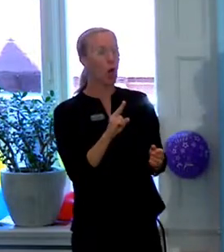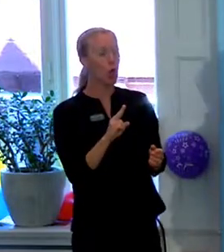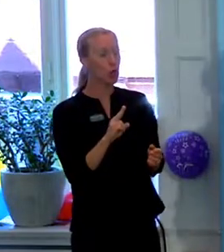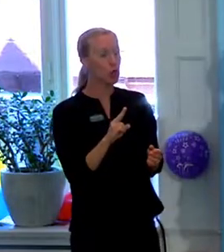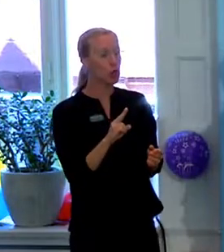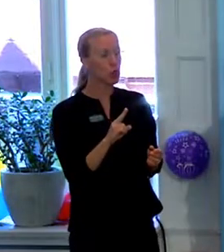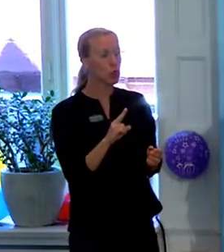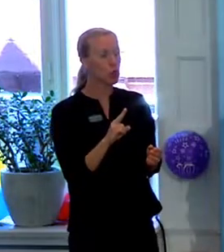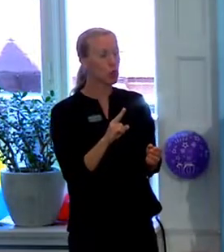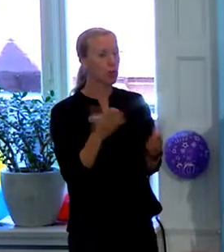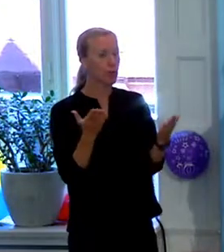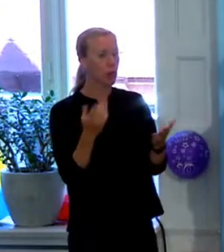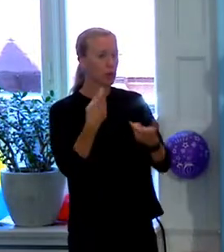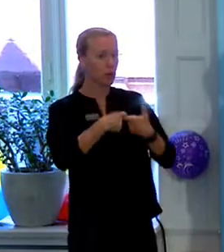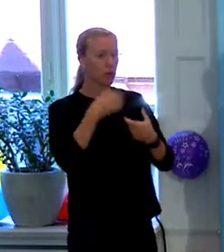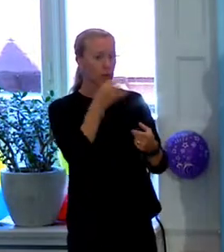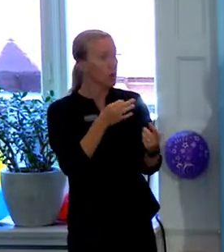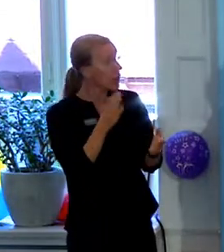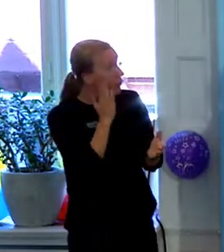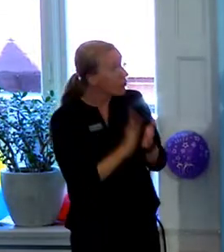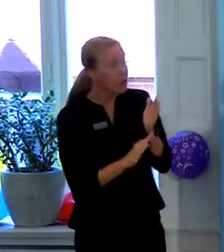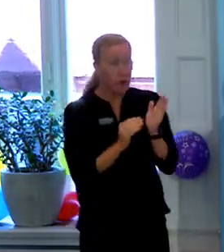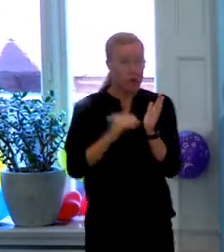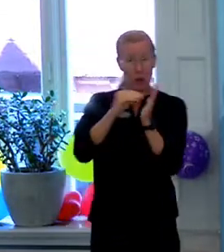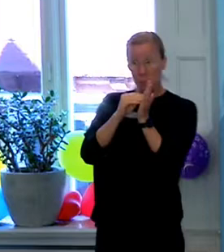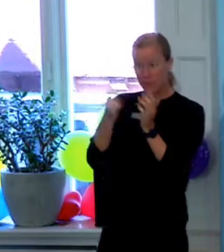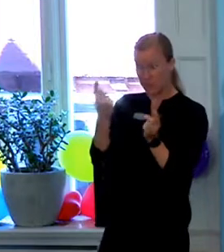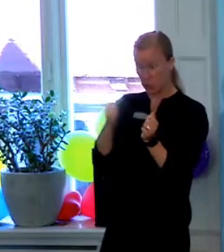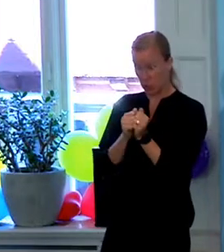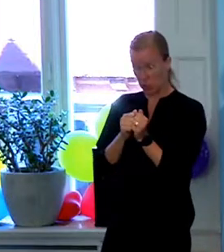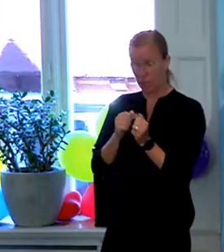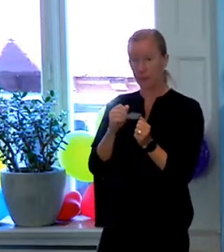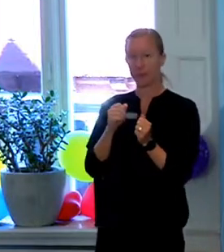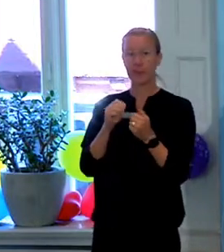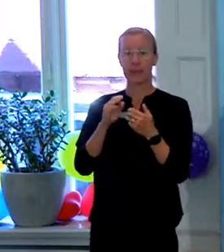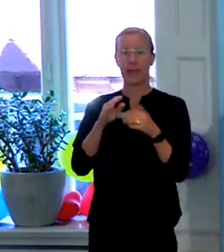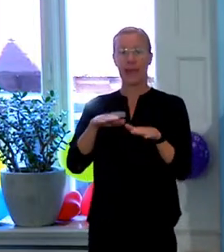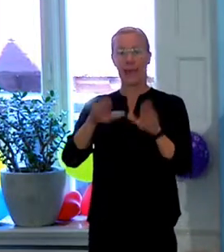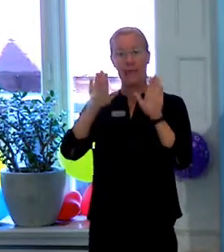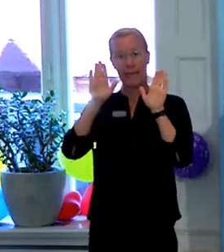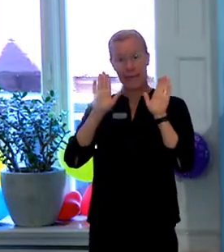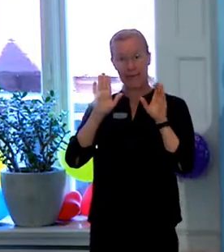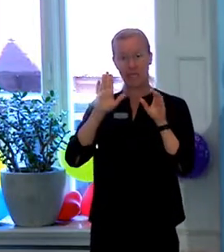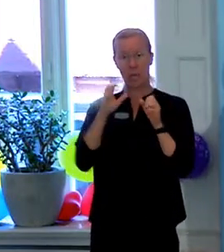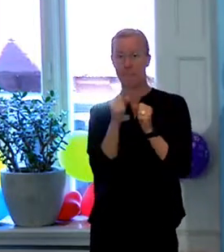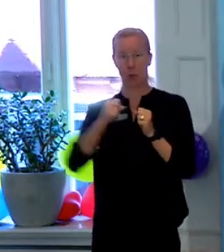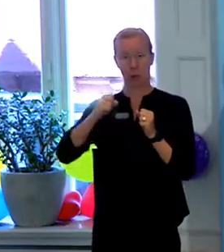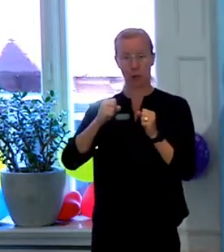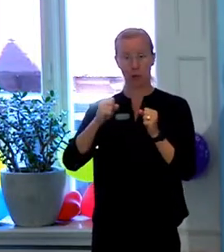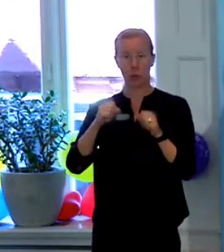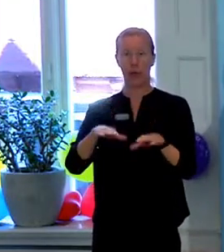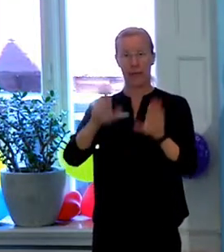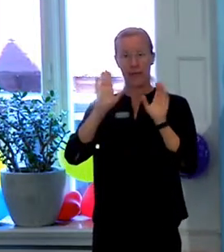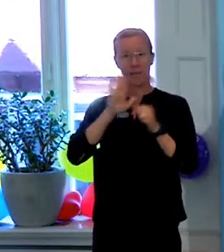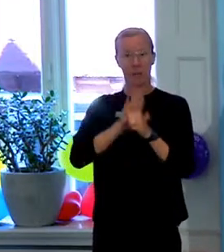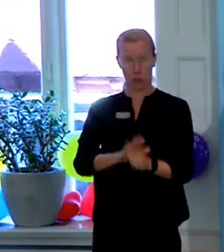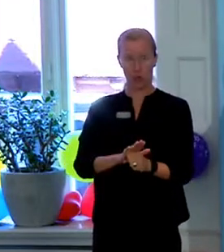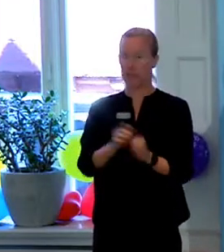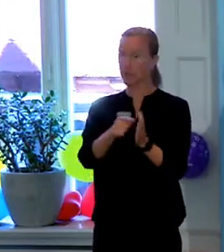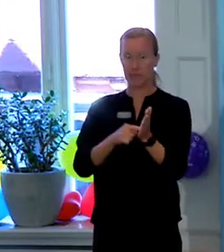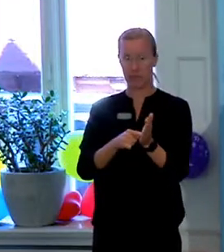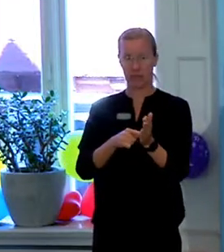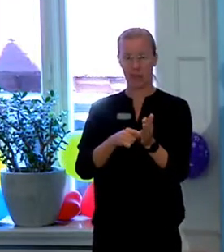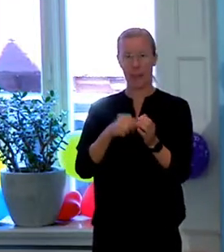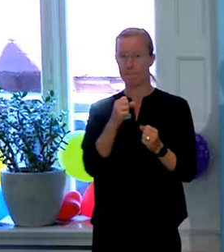om den här frågan också? Jag ska bara tillföra också. Jag tycker att hedersbrott och hedersförtryck är ett särskilt brott och det ska också